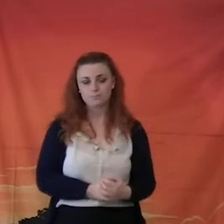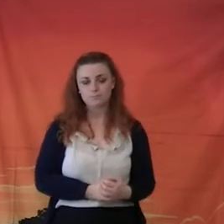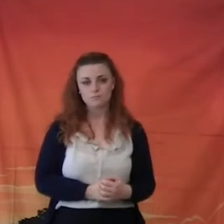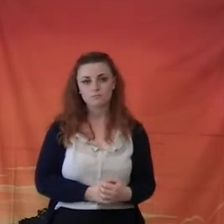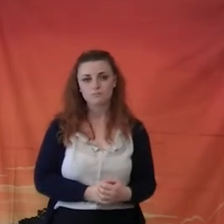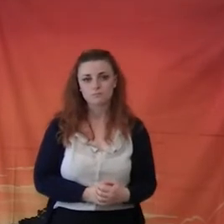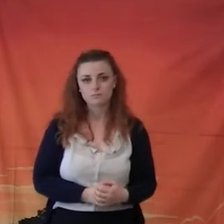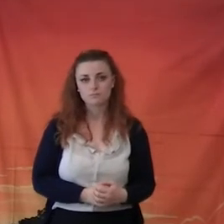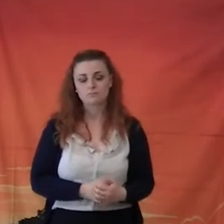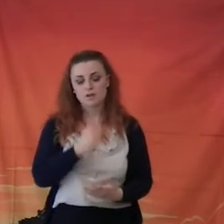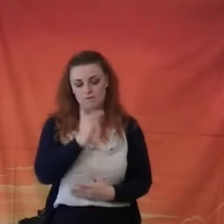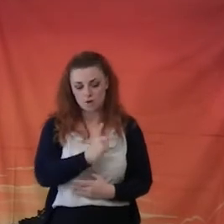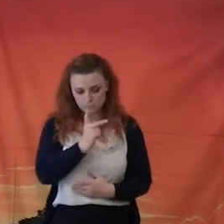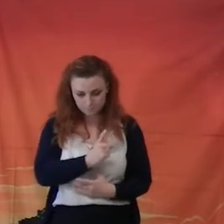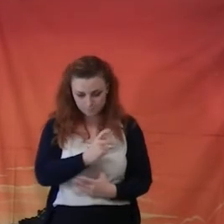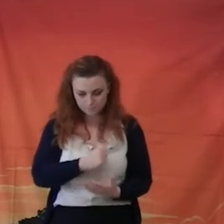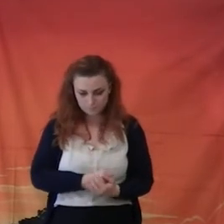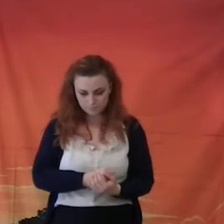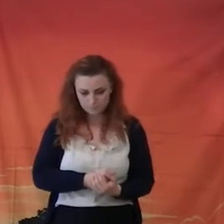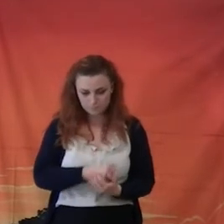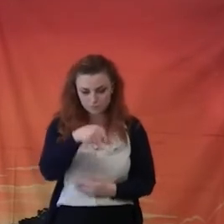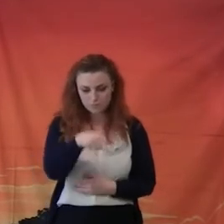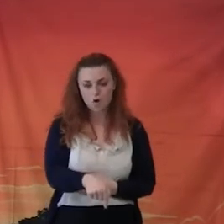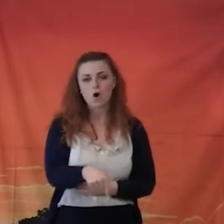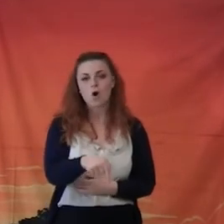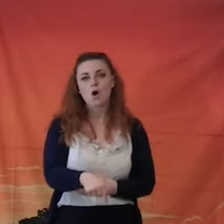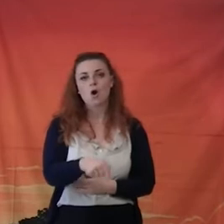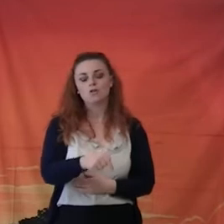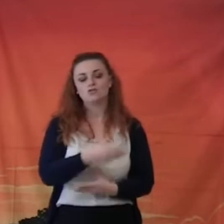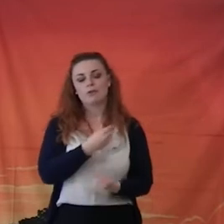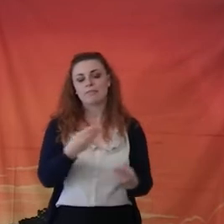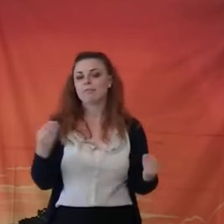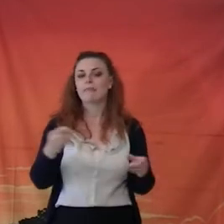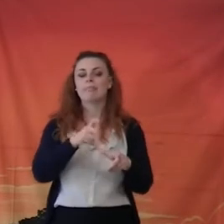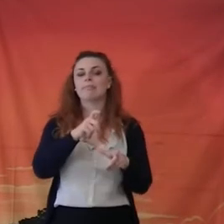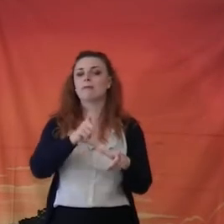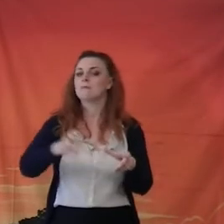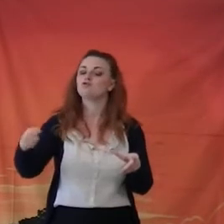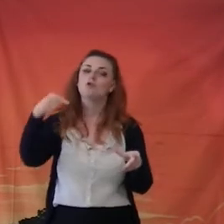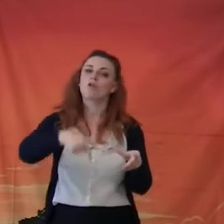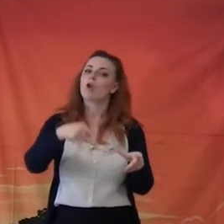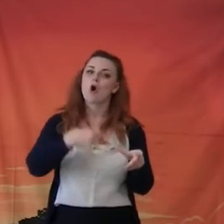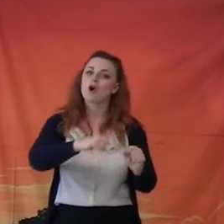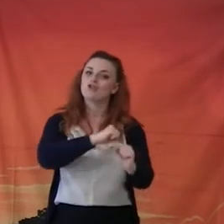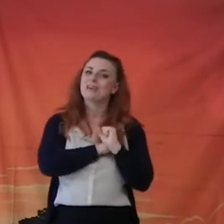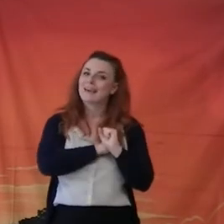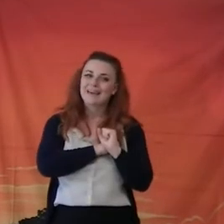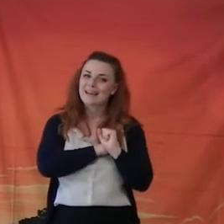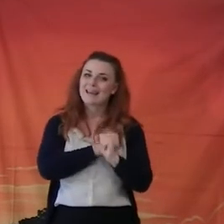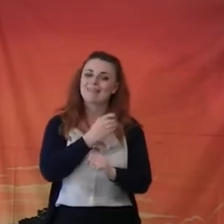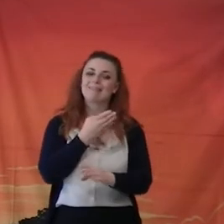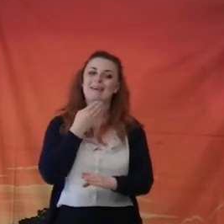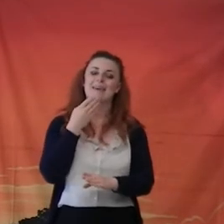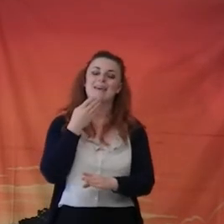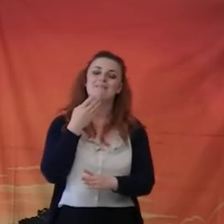e anche se tutt'oggi molti non hanno creduto in questa chiamata, anche se fino ad